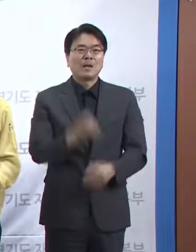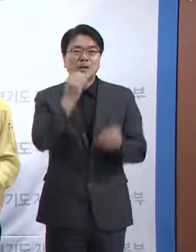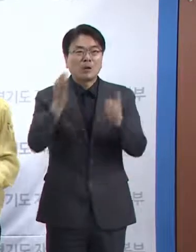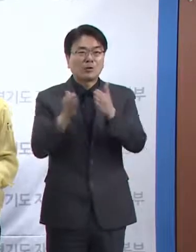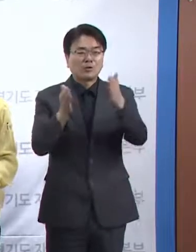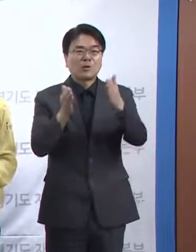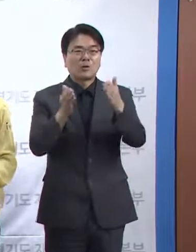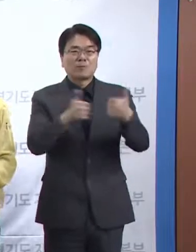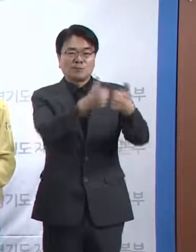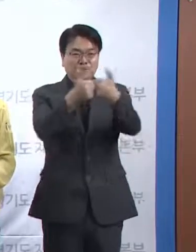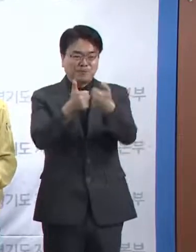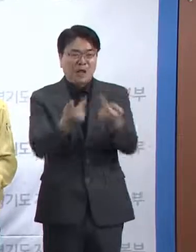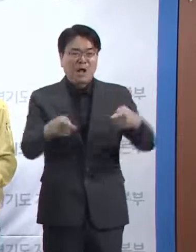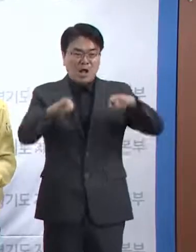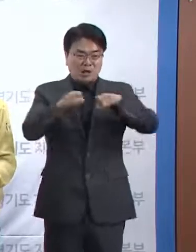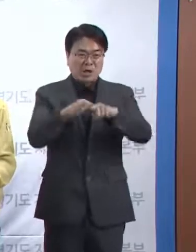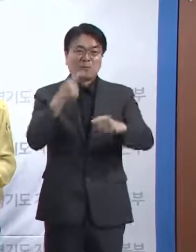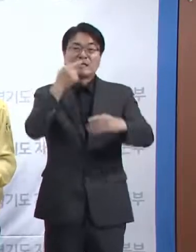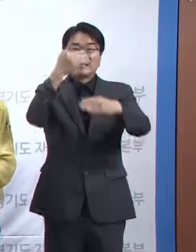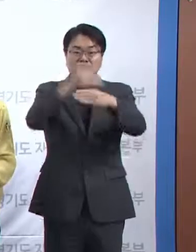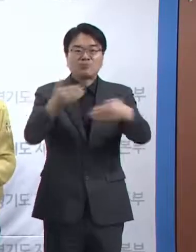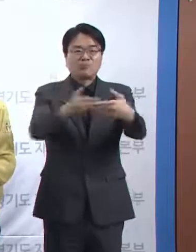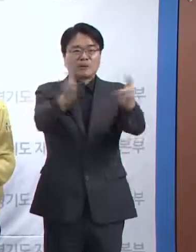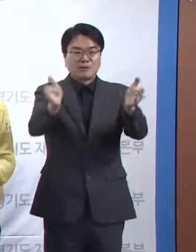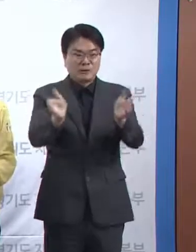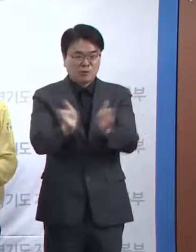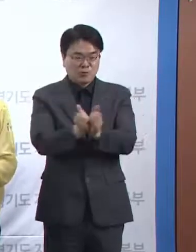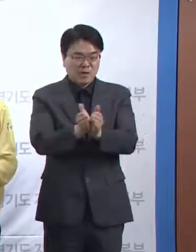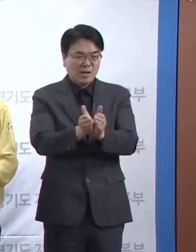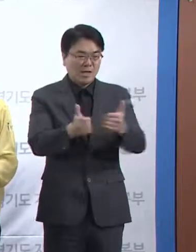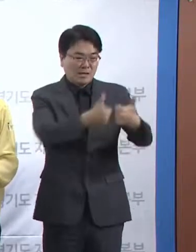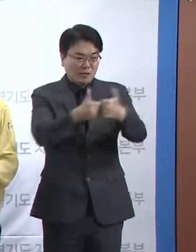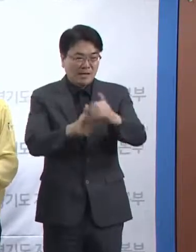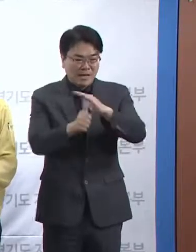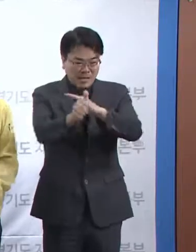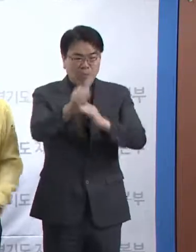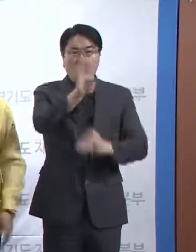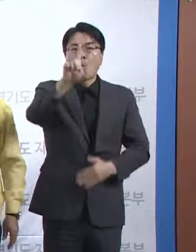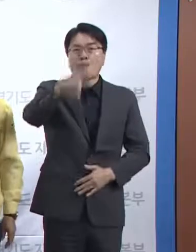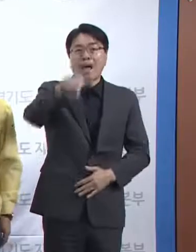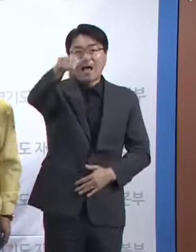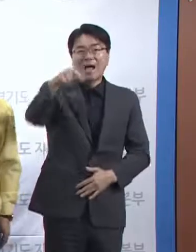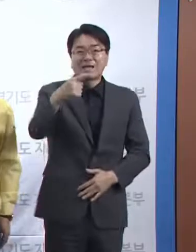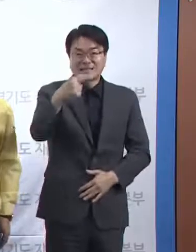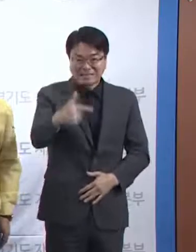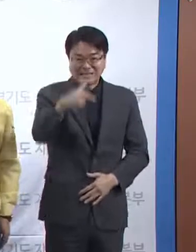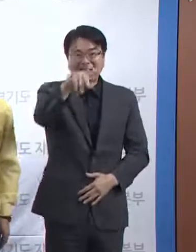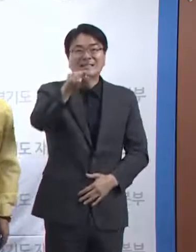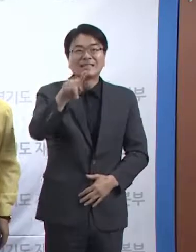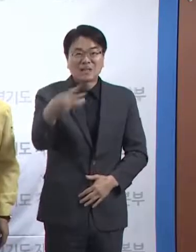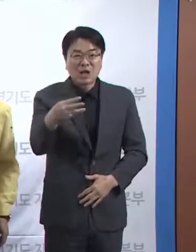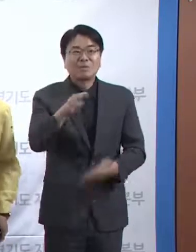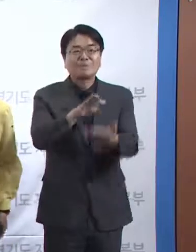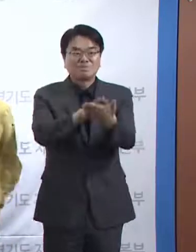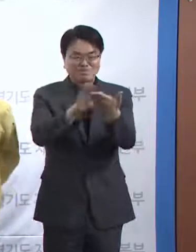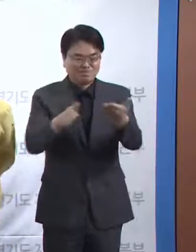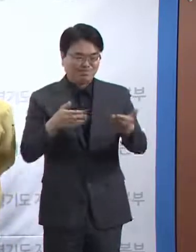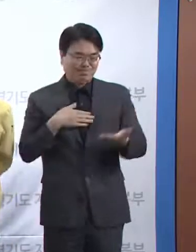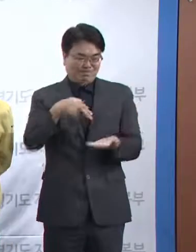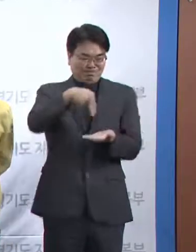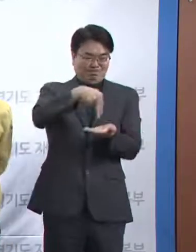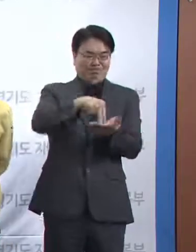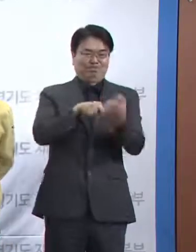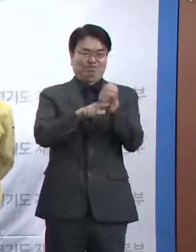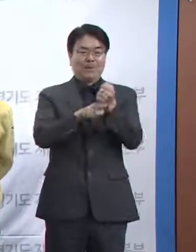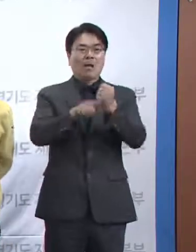경기도의회 더불어민주당 원내대표를 맡고 있는 박근철입니다. 제가 이 자리에 선 이유는 이